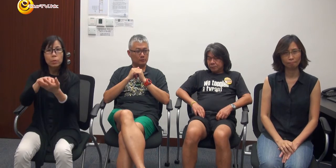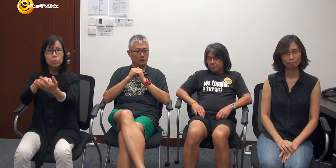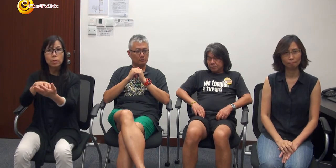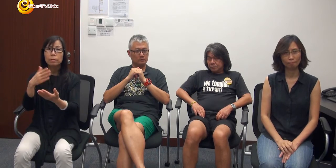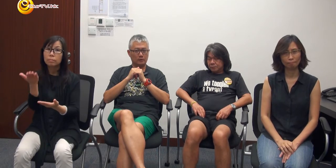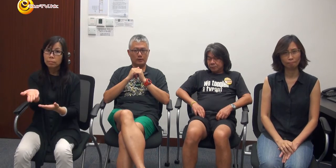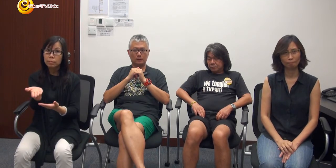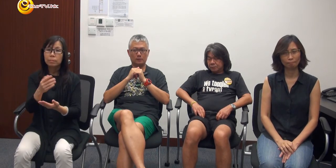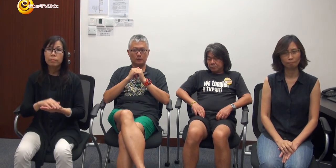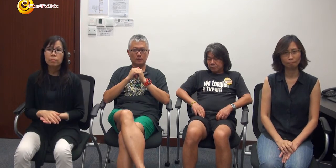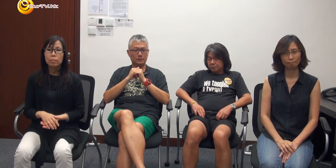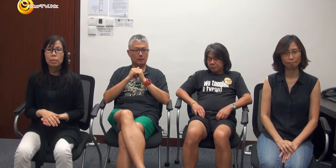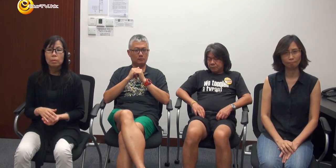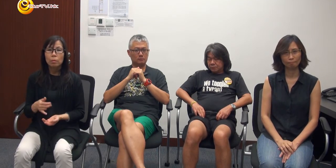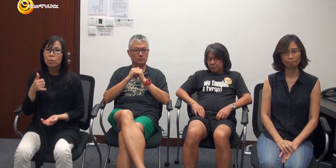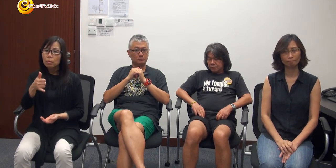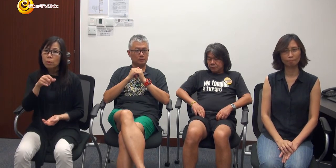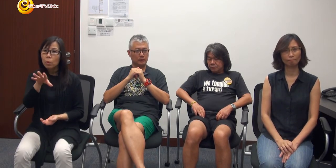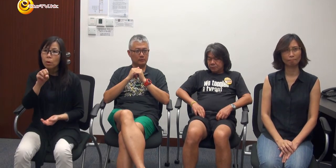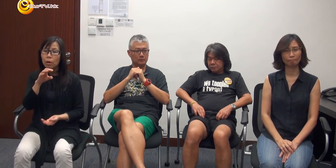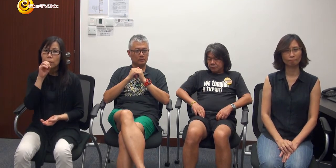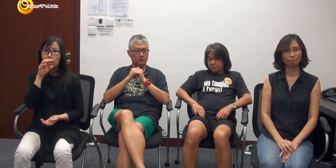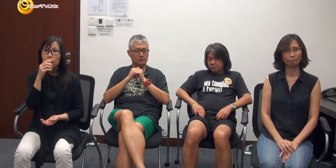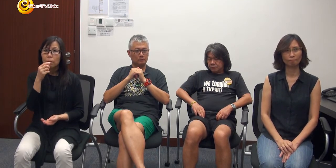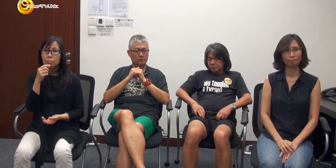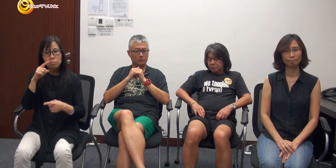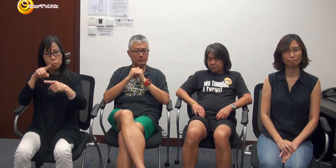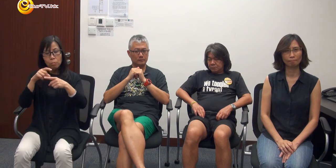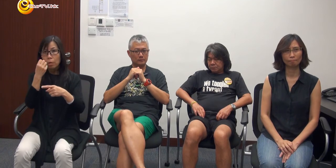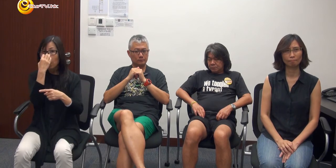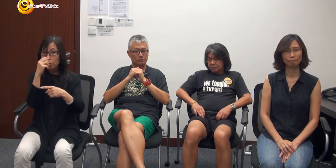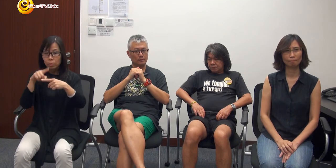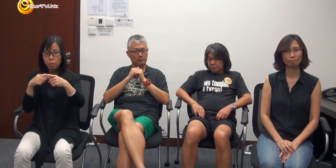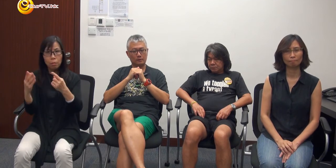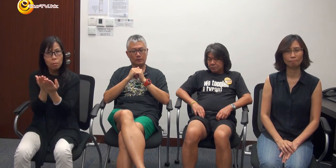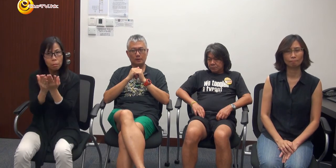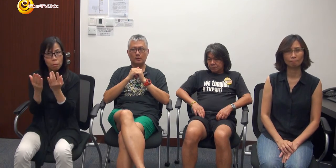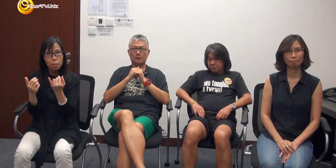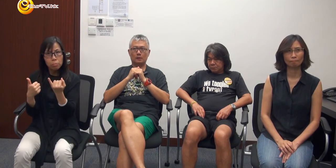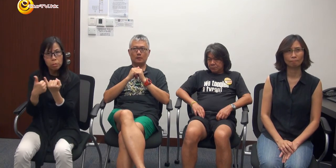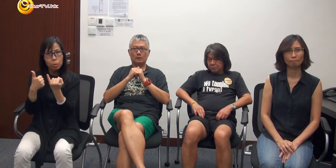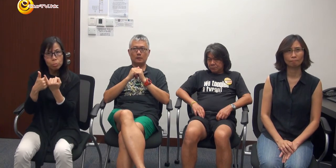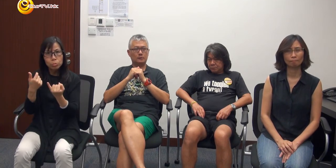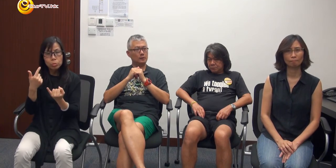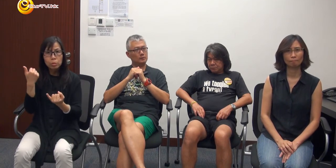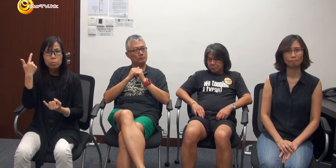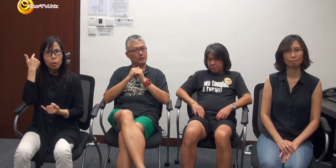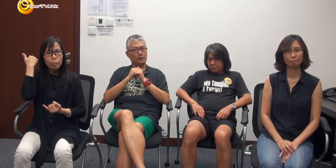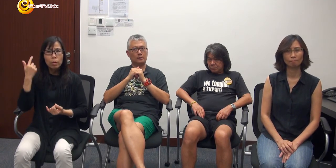說你說香港大學這麼多年這麼多救生這麼多專業人士2000多個簽名其實我